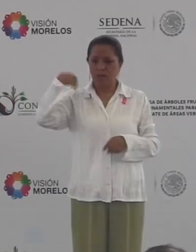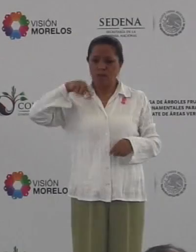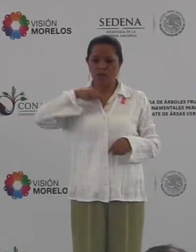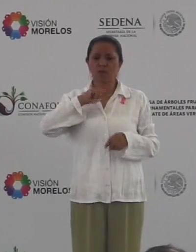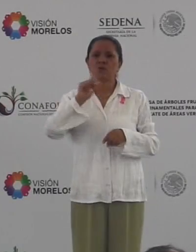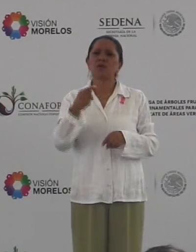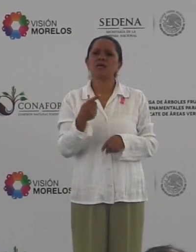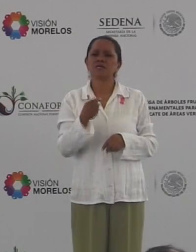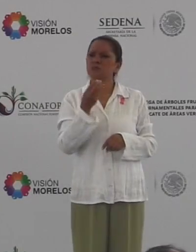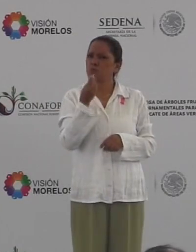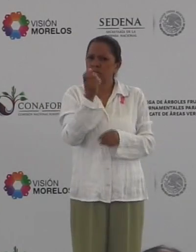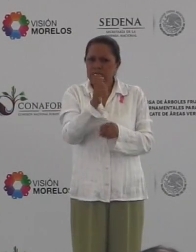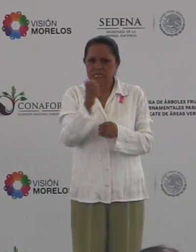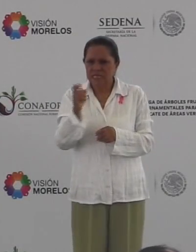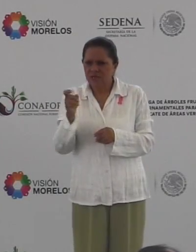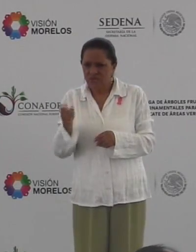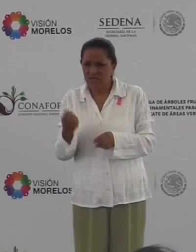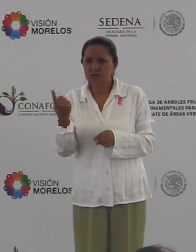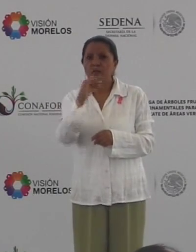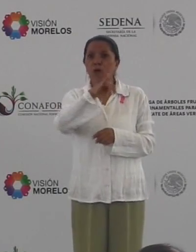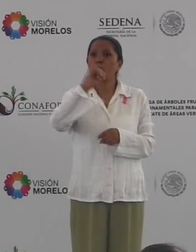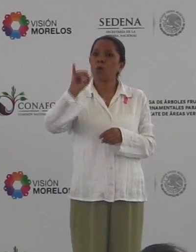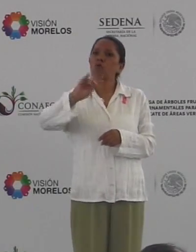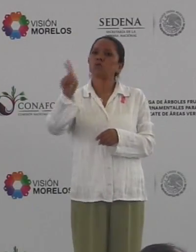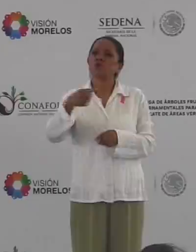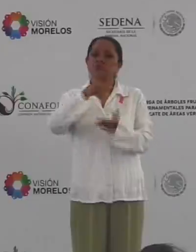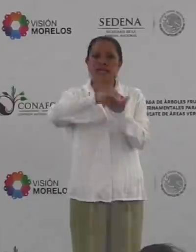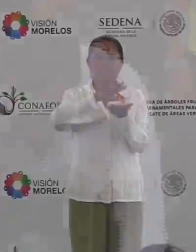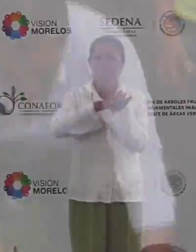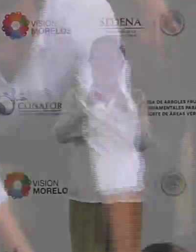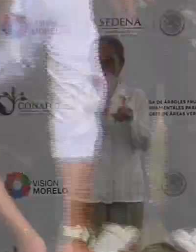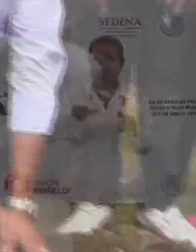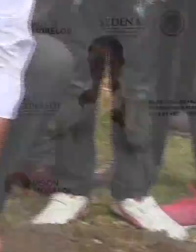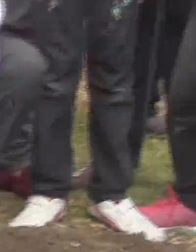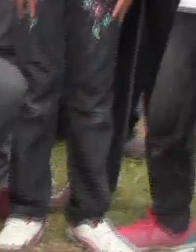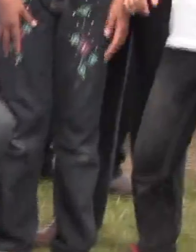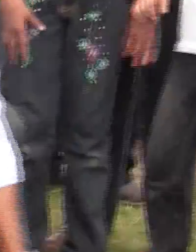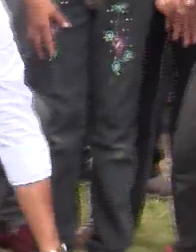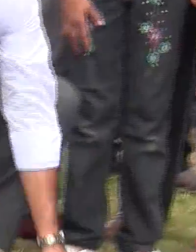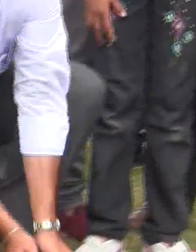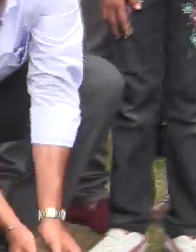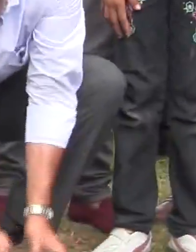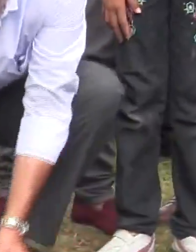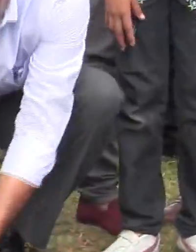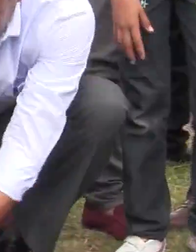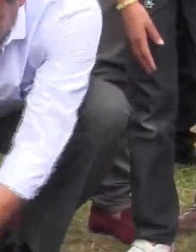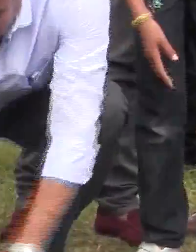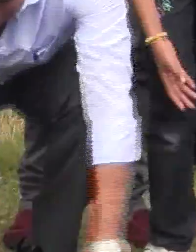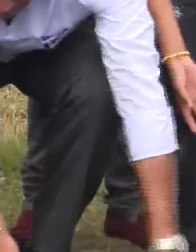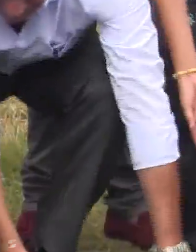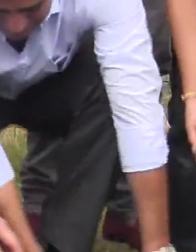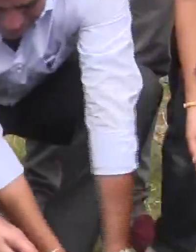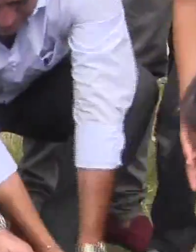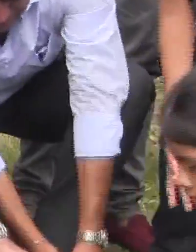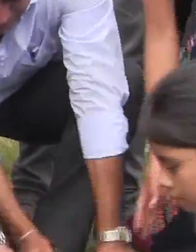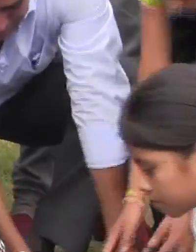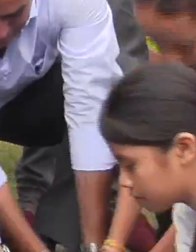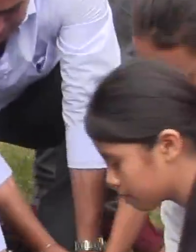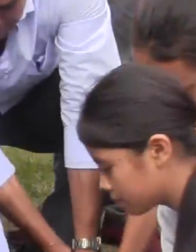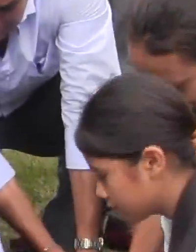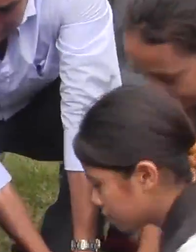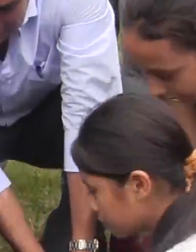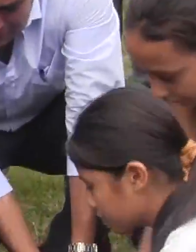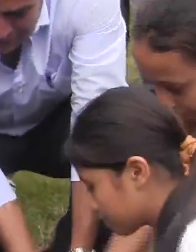nosotros es muy significativo que Jojutla sea la sede de un acto de mucha responsabilidad con el medio